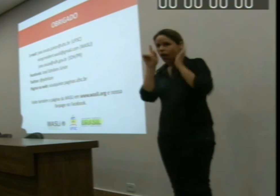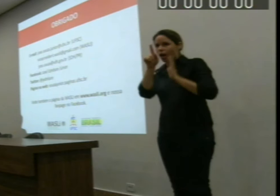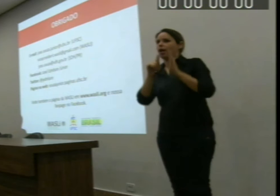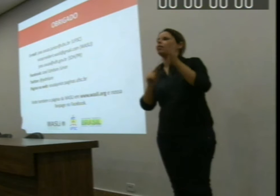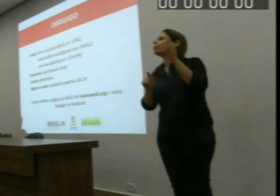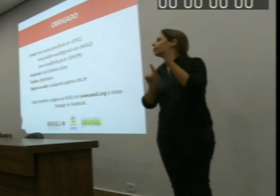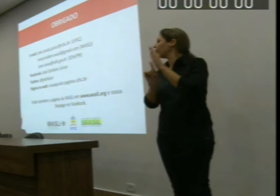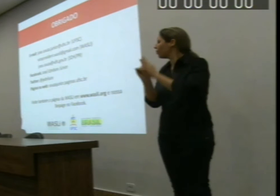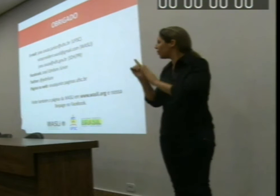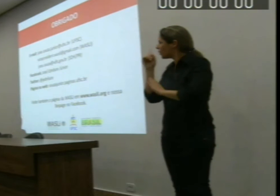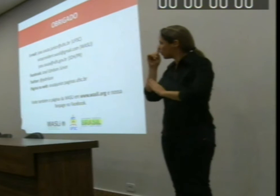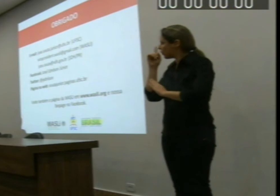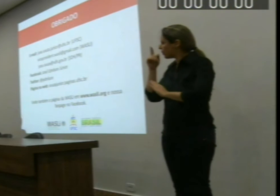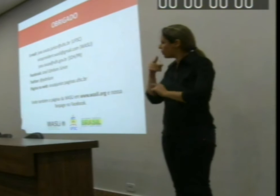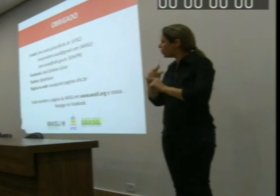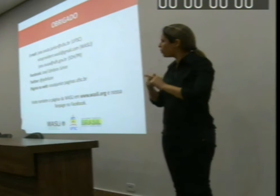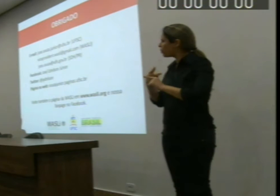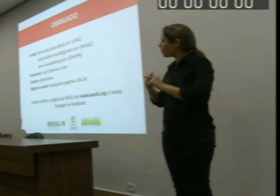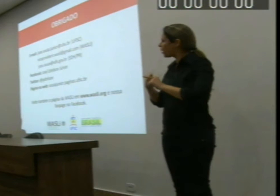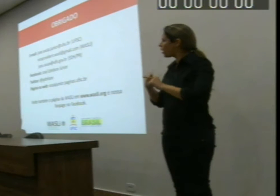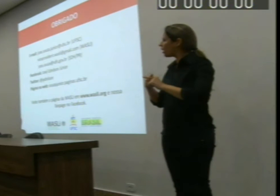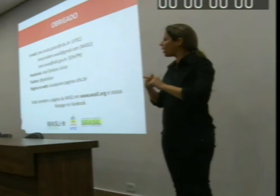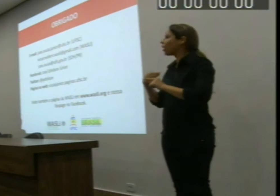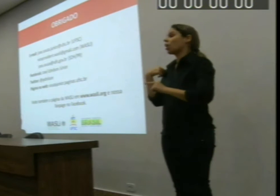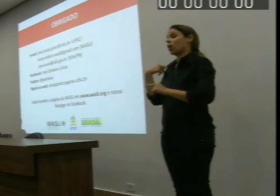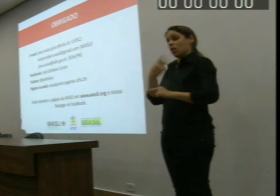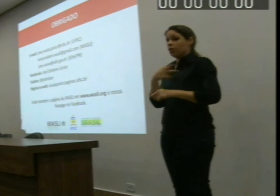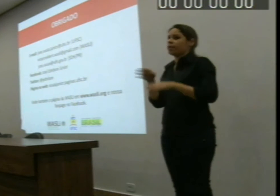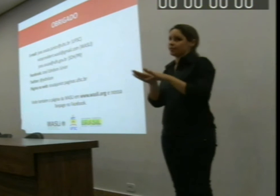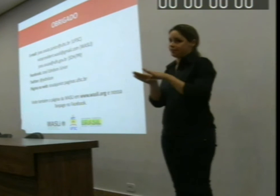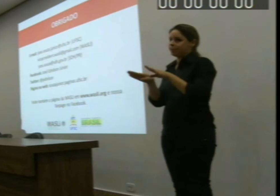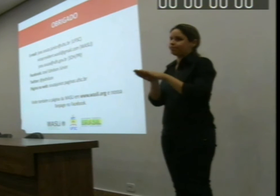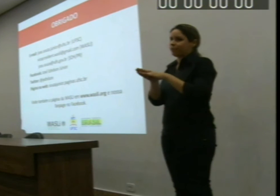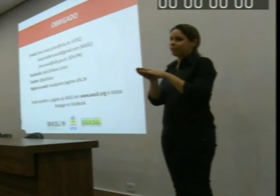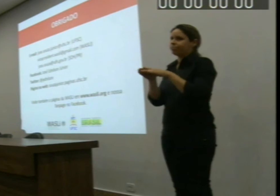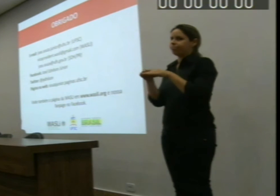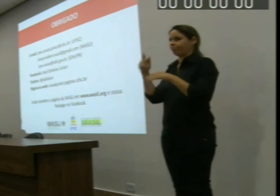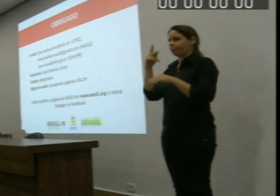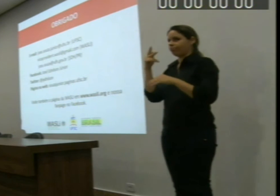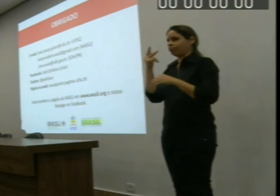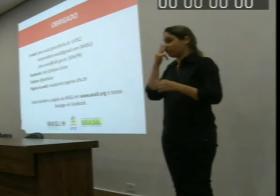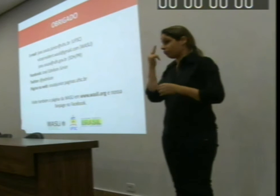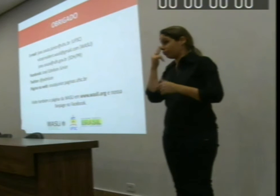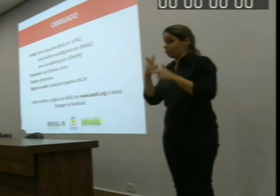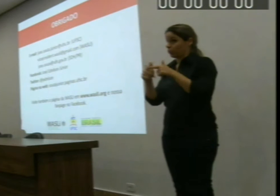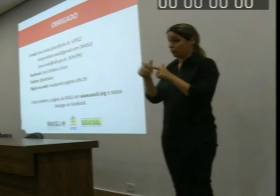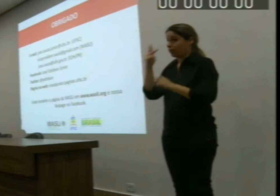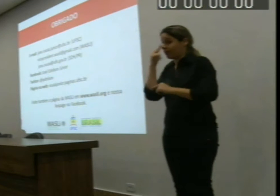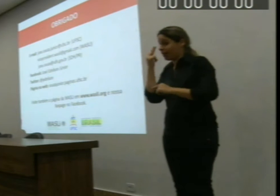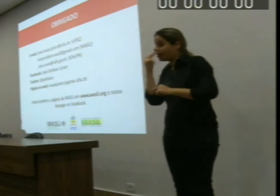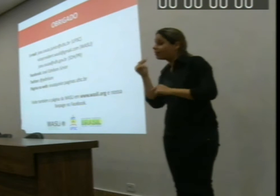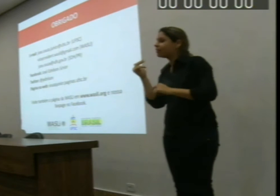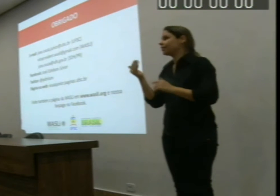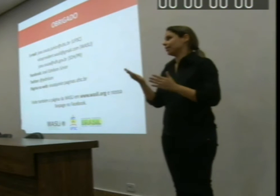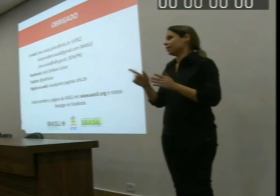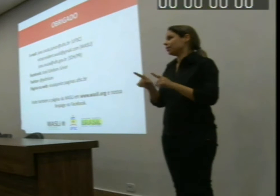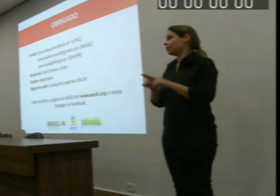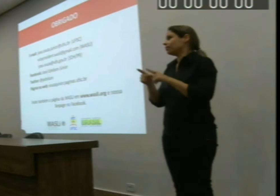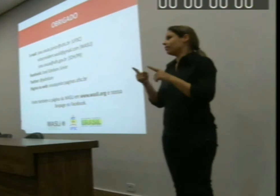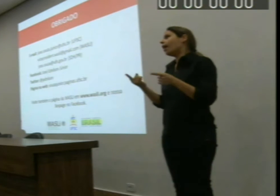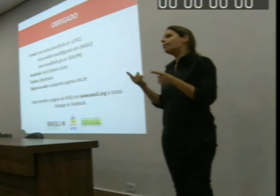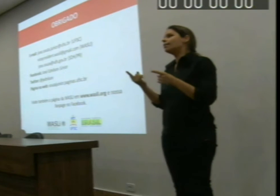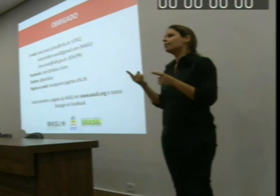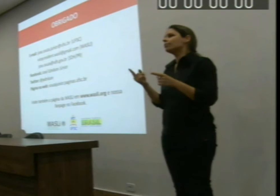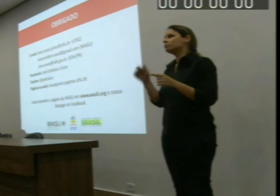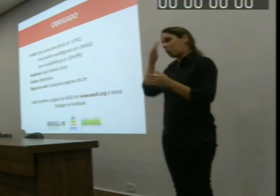porque nós tivemos um caso que não digo que isso seja eh a regra